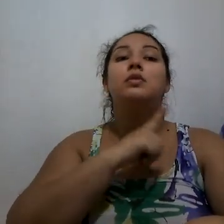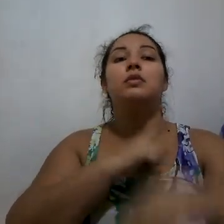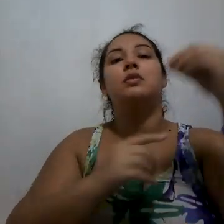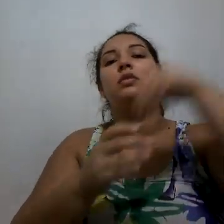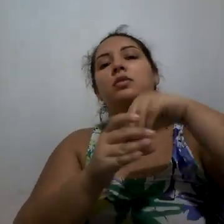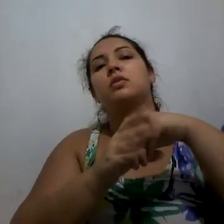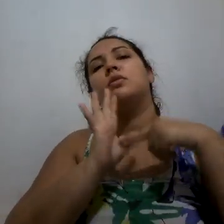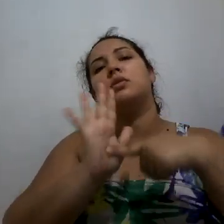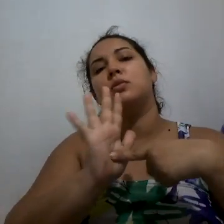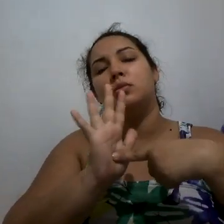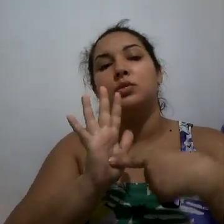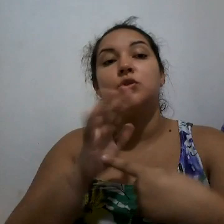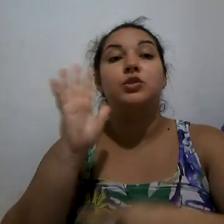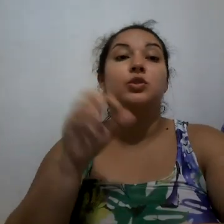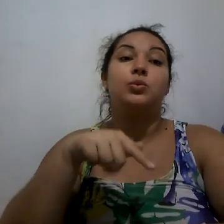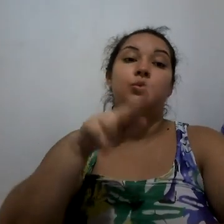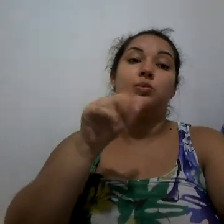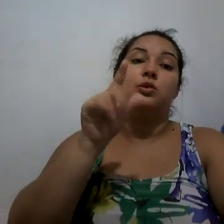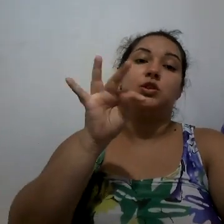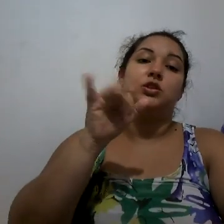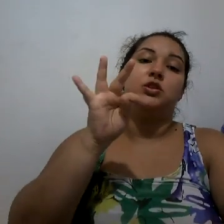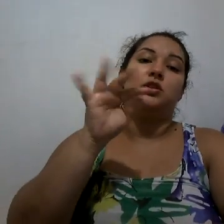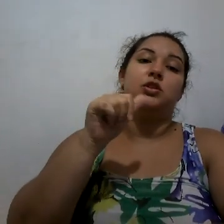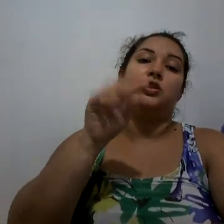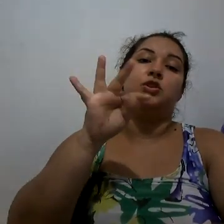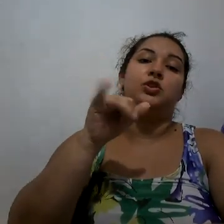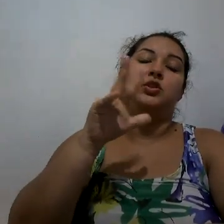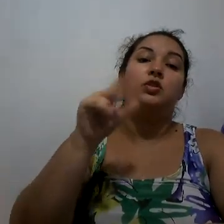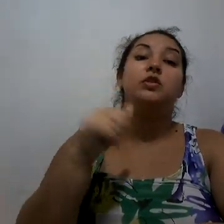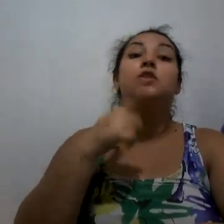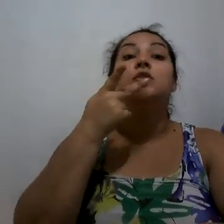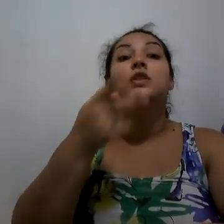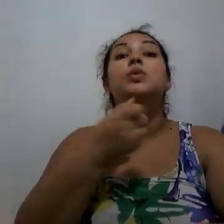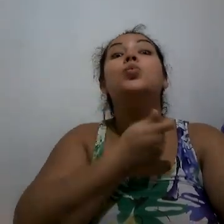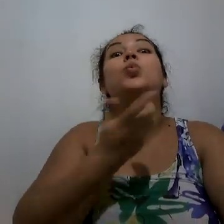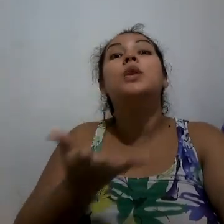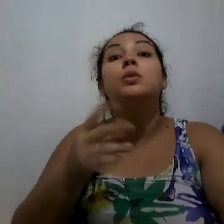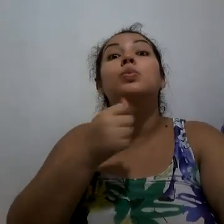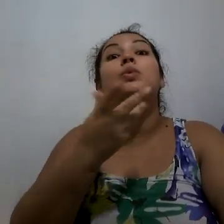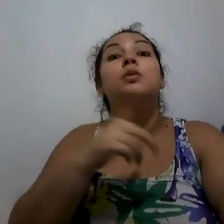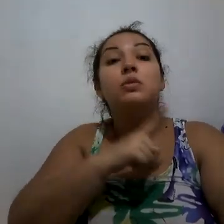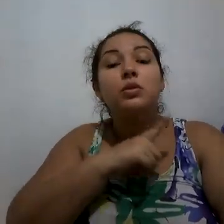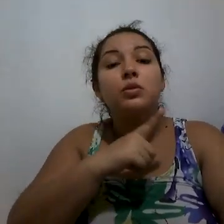Já a análise quantitativa, a gente fala quanto. Quanto que eu tenho de determinado